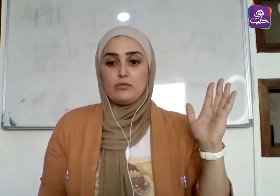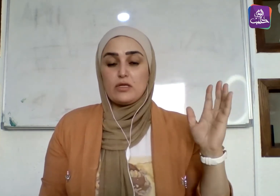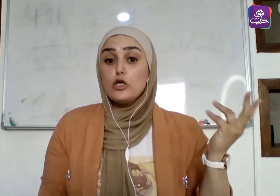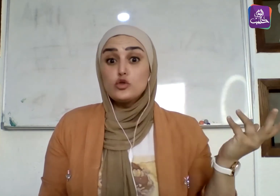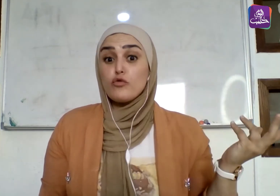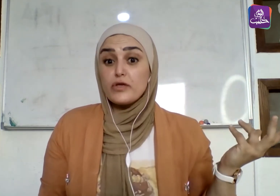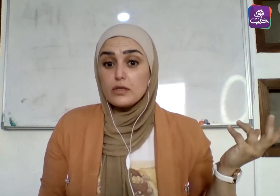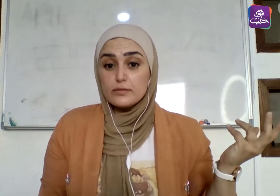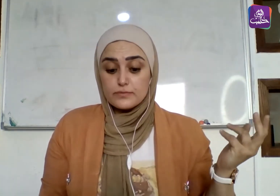ايد شو في.